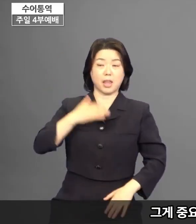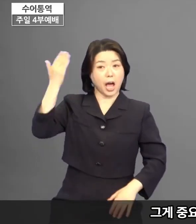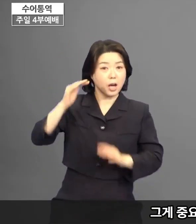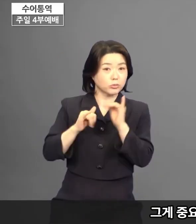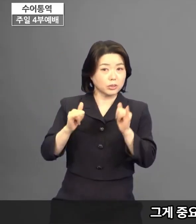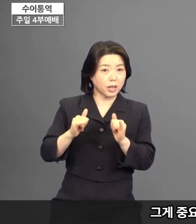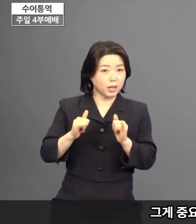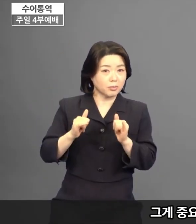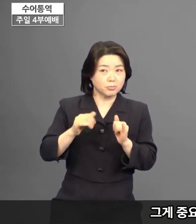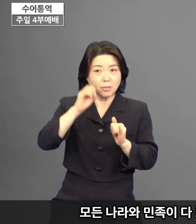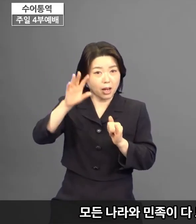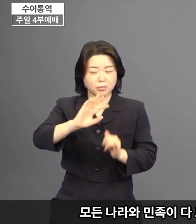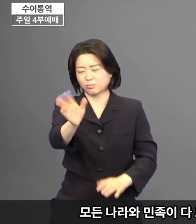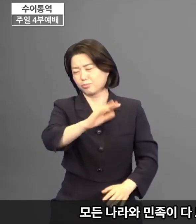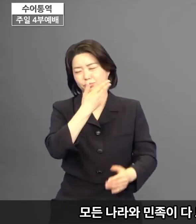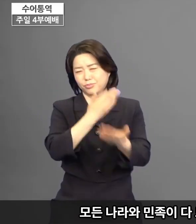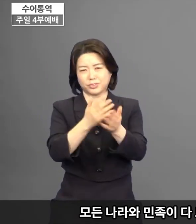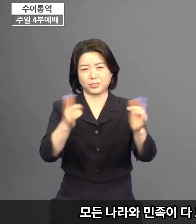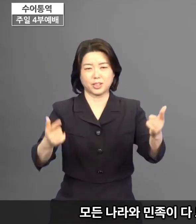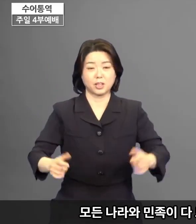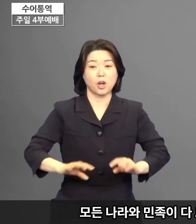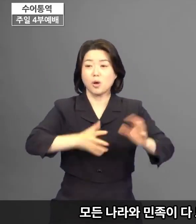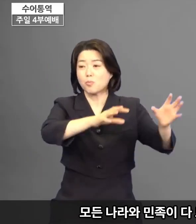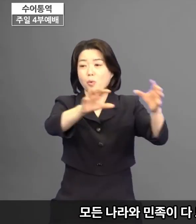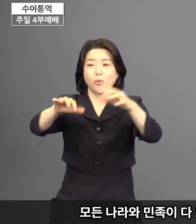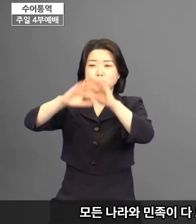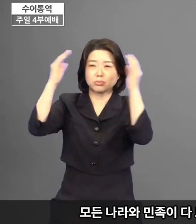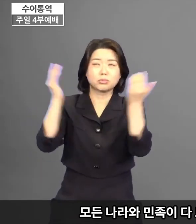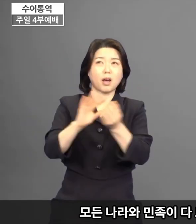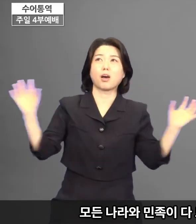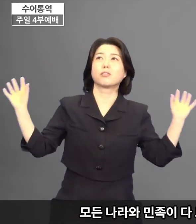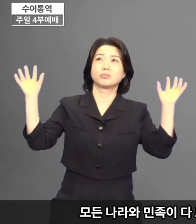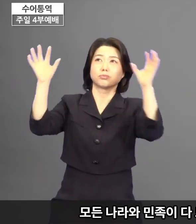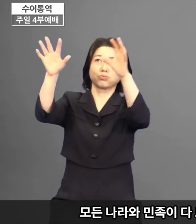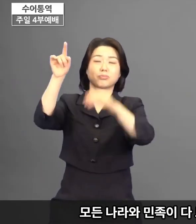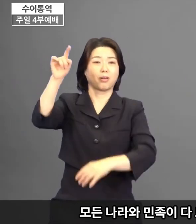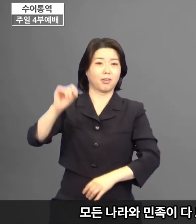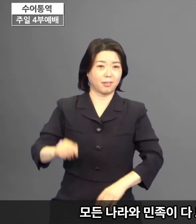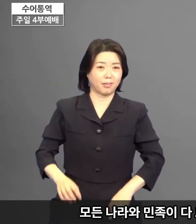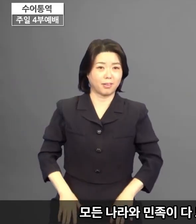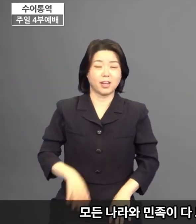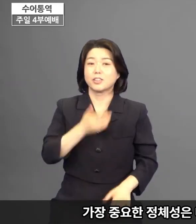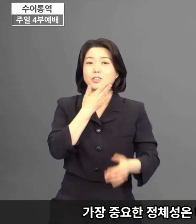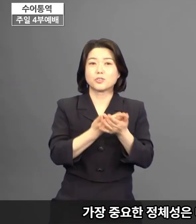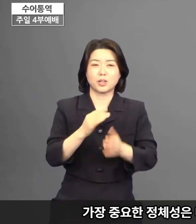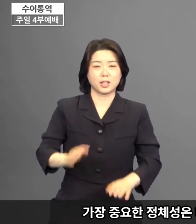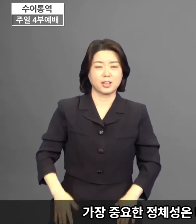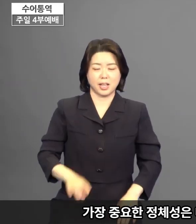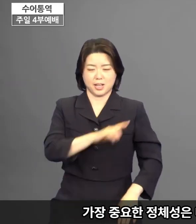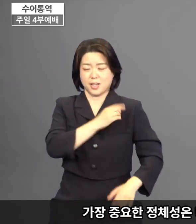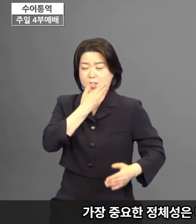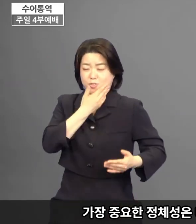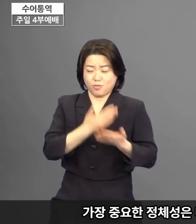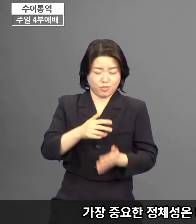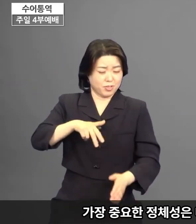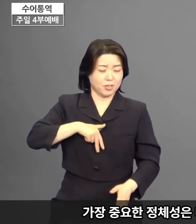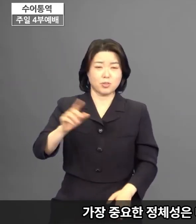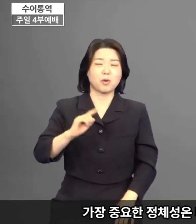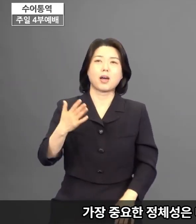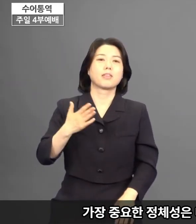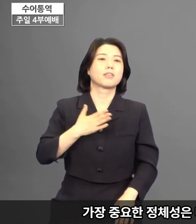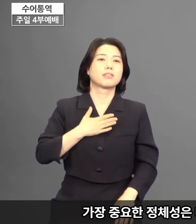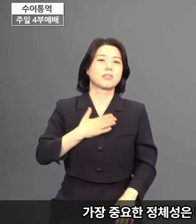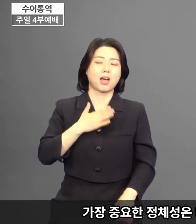그게 중요한 게 아니에요. 모든 나라 민족이 다 모여서 이제 그게 중요한 게 아니라 가장 중요한 정체성은 내가